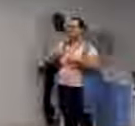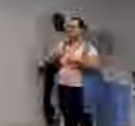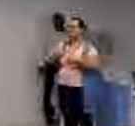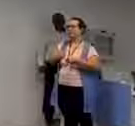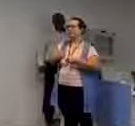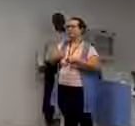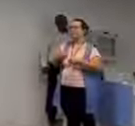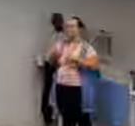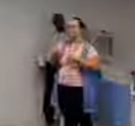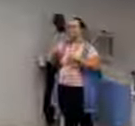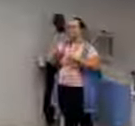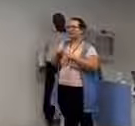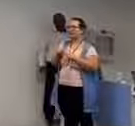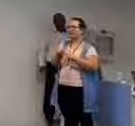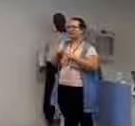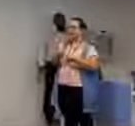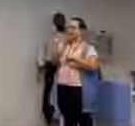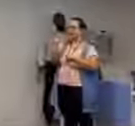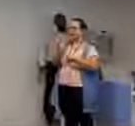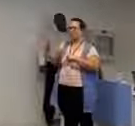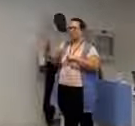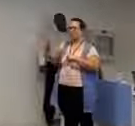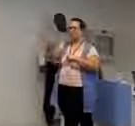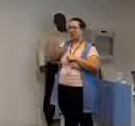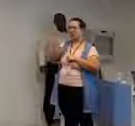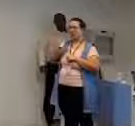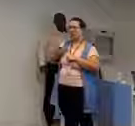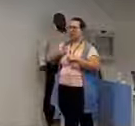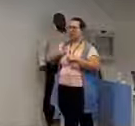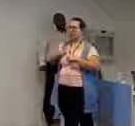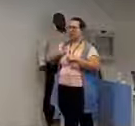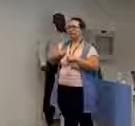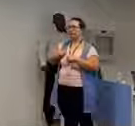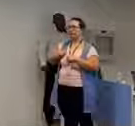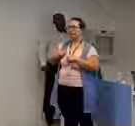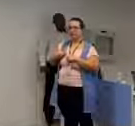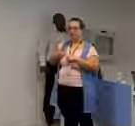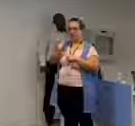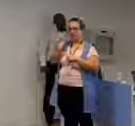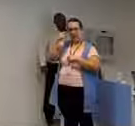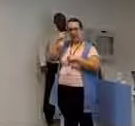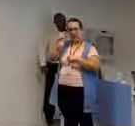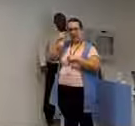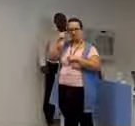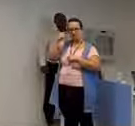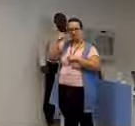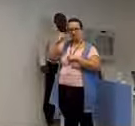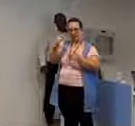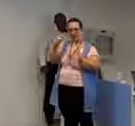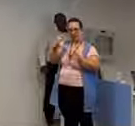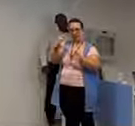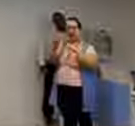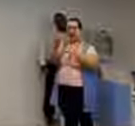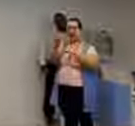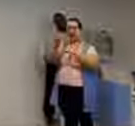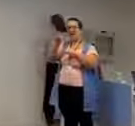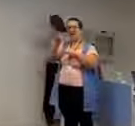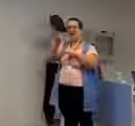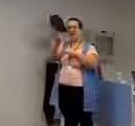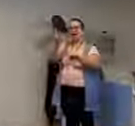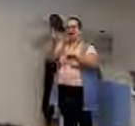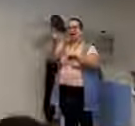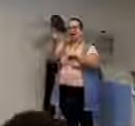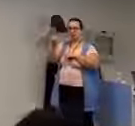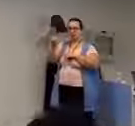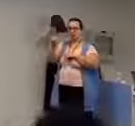ferramentarias do leste europeu, europeias e asiáticas, né, americanas. Então essa é uma tecnologia que a